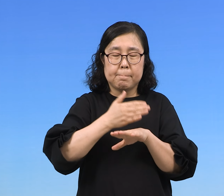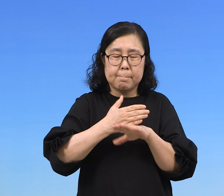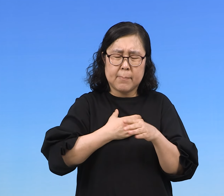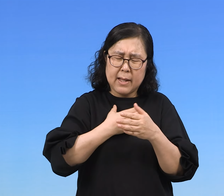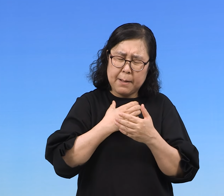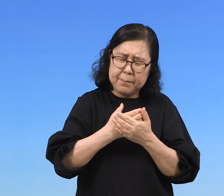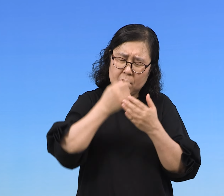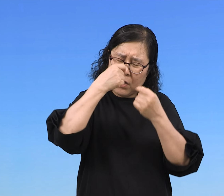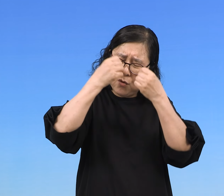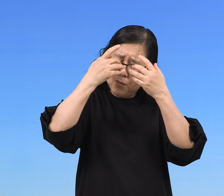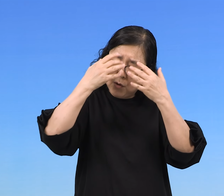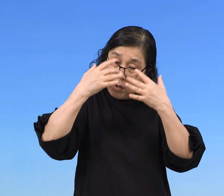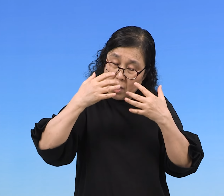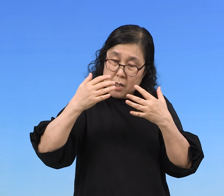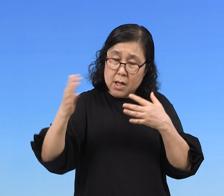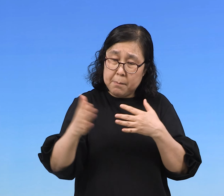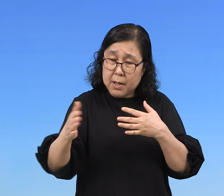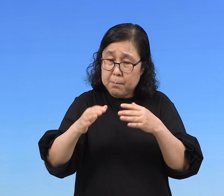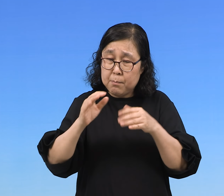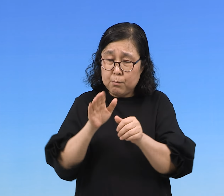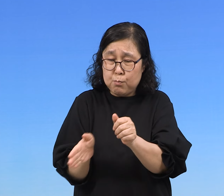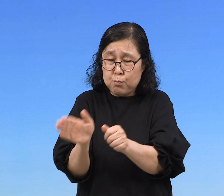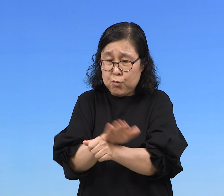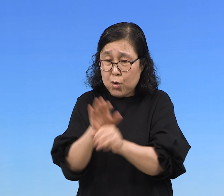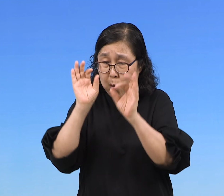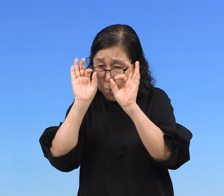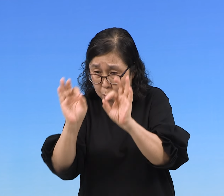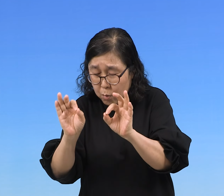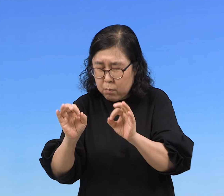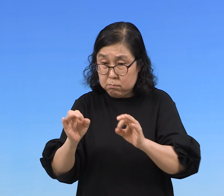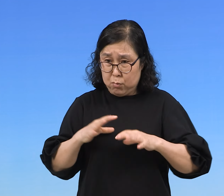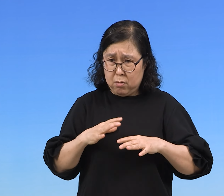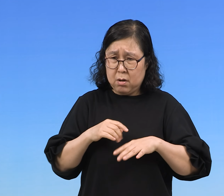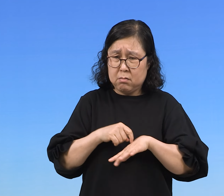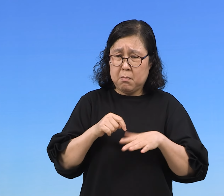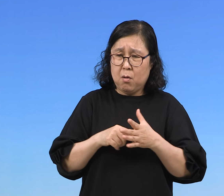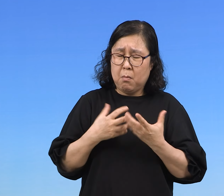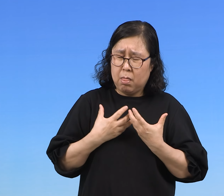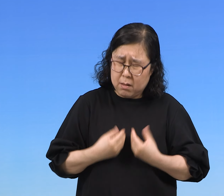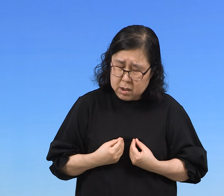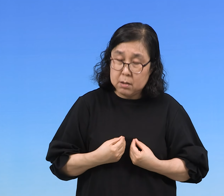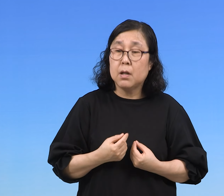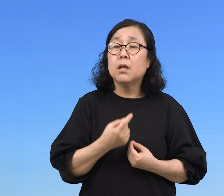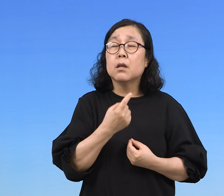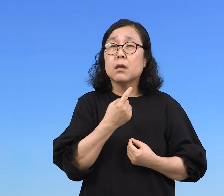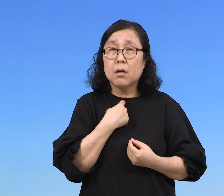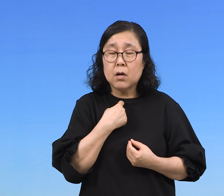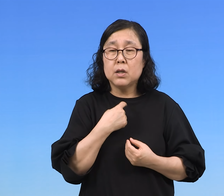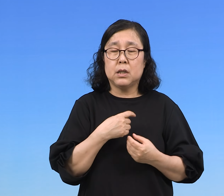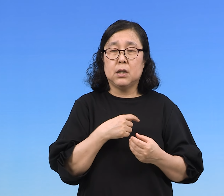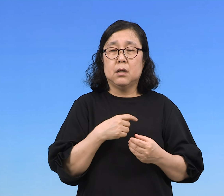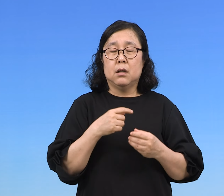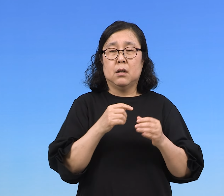감사와 감격의 눈물을 흘려야 될 빈 무덤을 보면서 오히려 낙심할 수밖에 없던 이게 인생입니다.